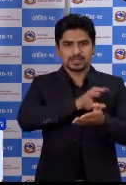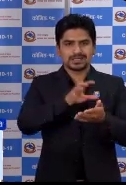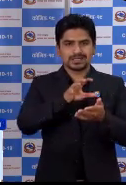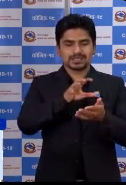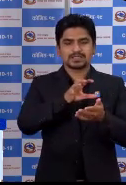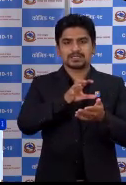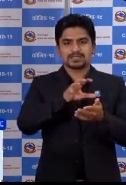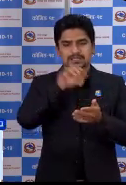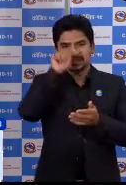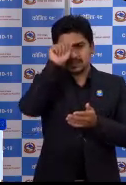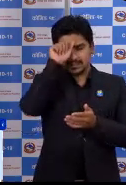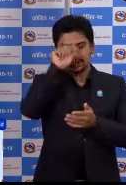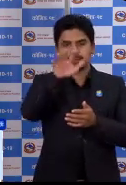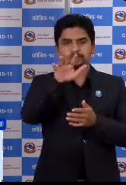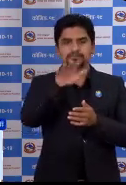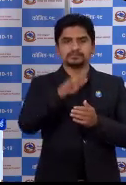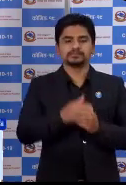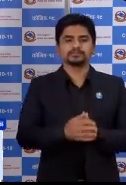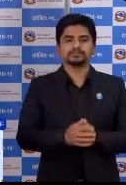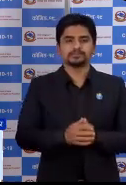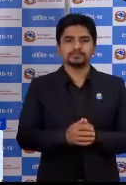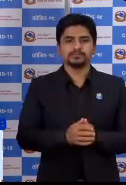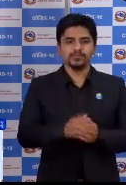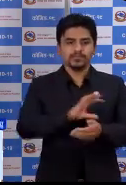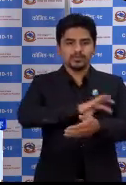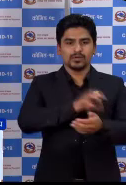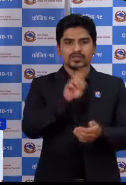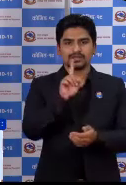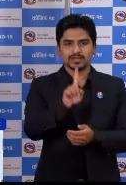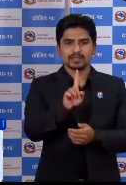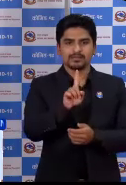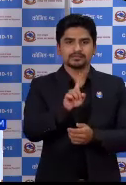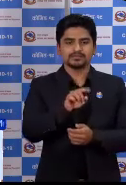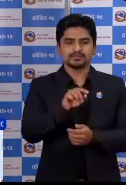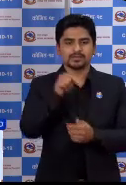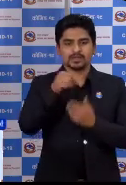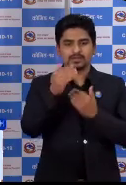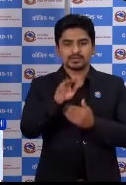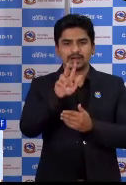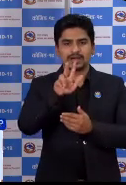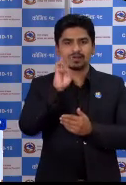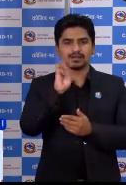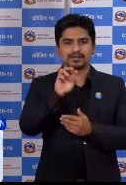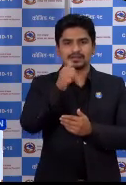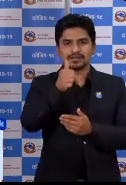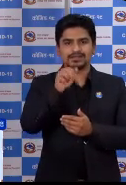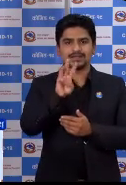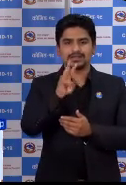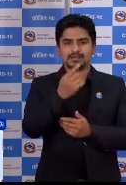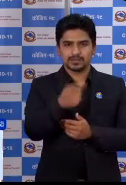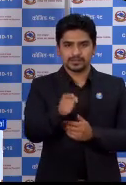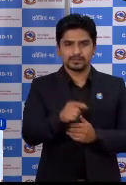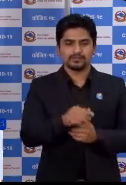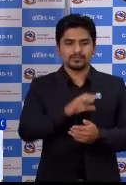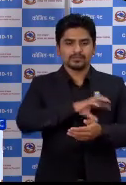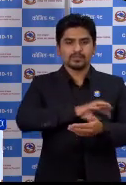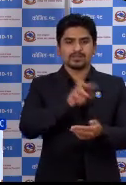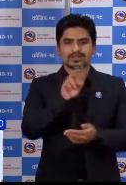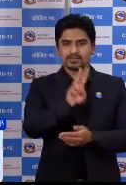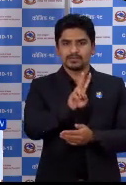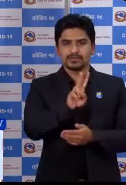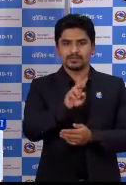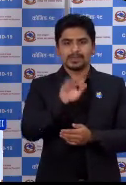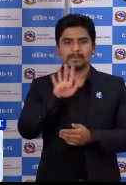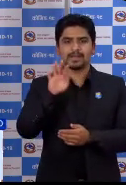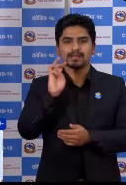छ। भारतसँगको सीमा नाका खुला सिमानाको जुनसुकै स्थानबाट पनि मानिस आउन निषेध गरिएको छ। उनीहरूलाई रोक्न